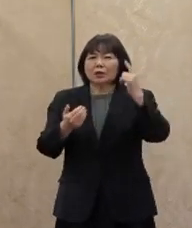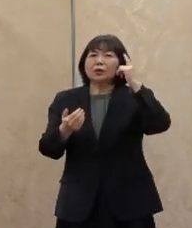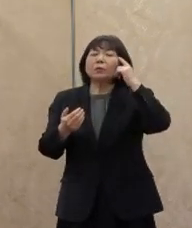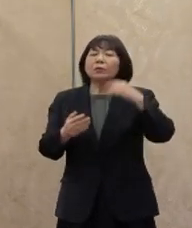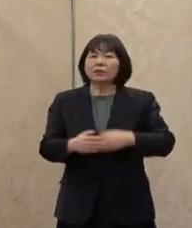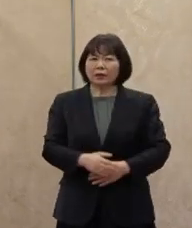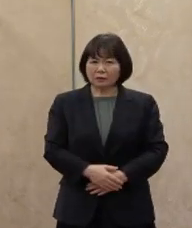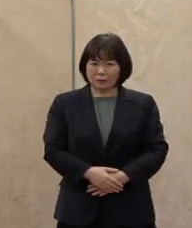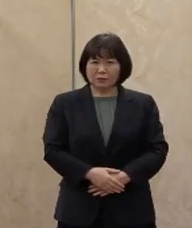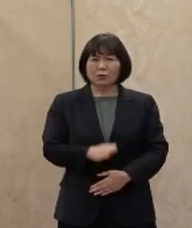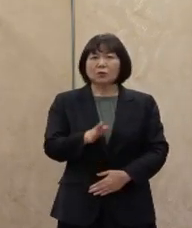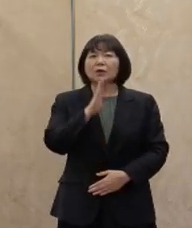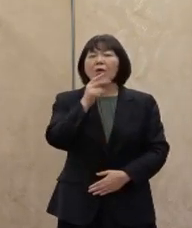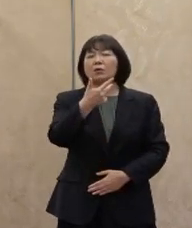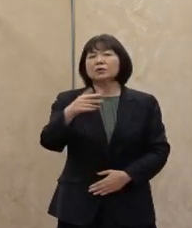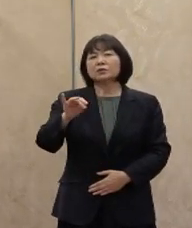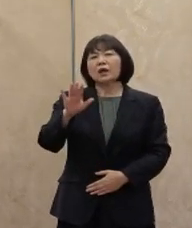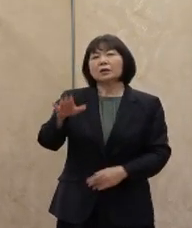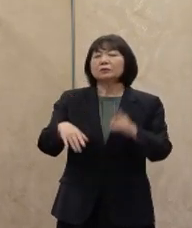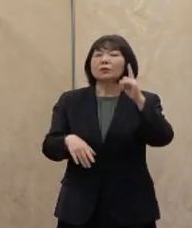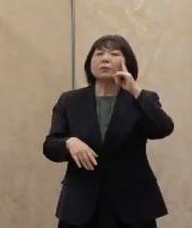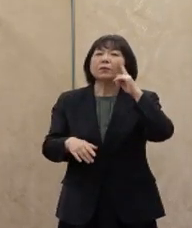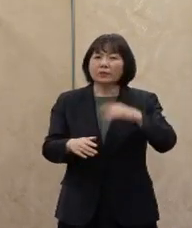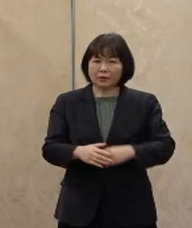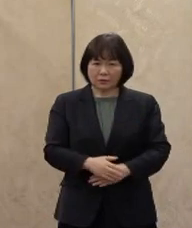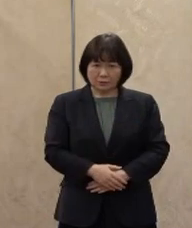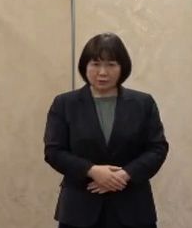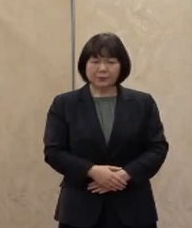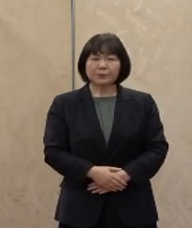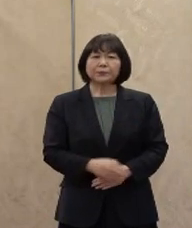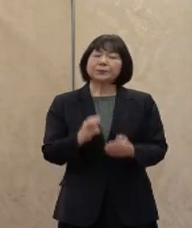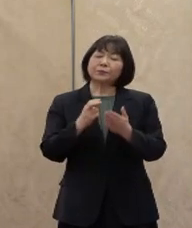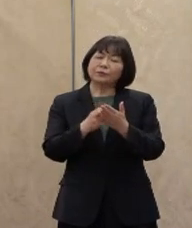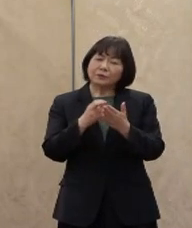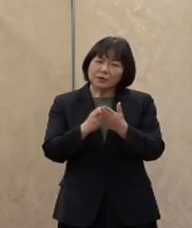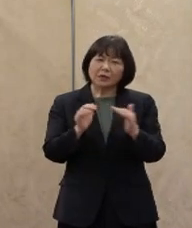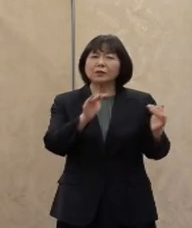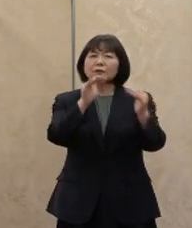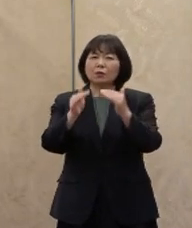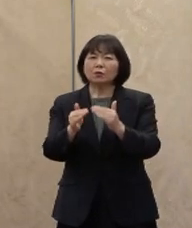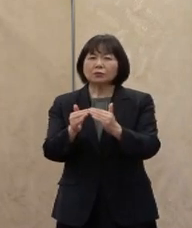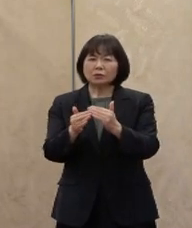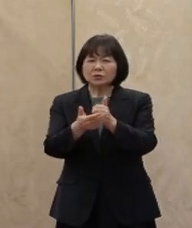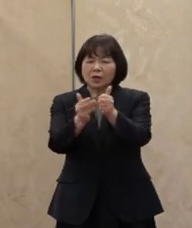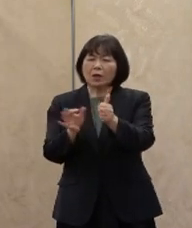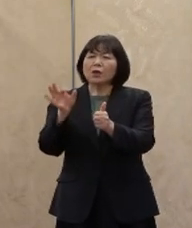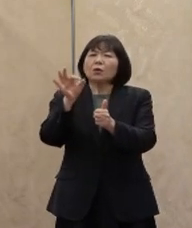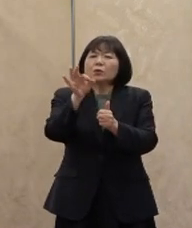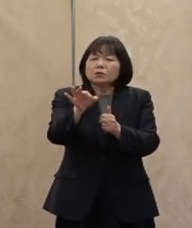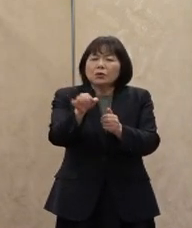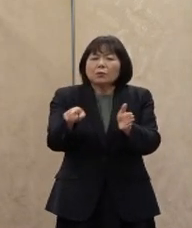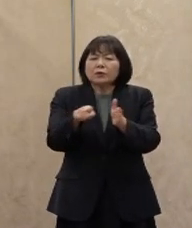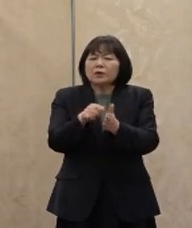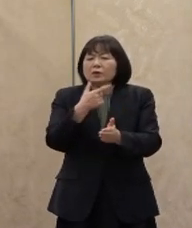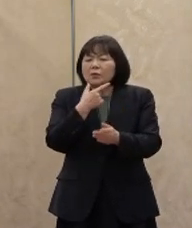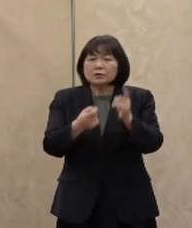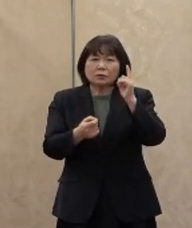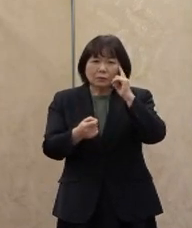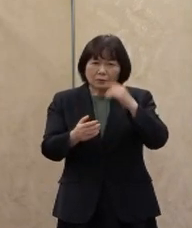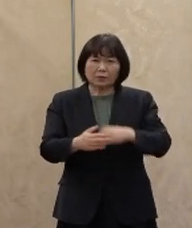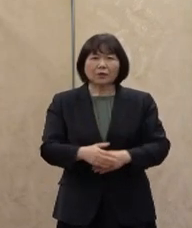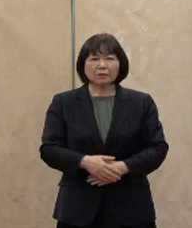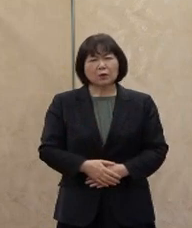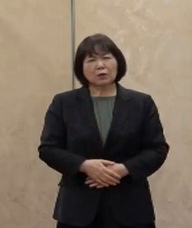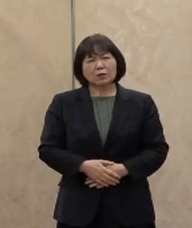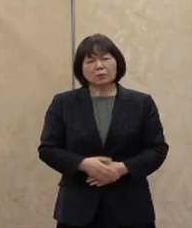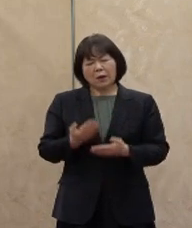本質なんじゃないかなというふうに思います。そういったこともぜひ議論してほんま入れてもらいたいんですけど、なかなかもうこれまで要望してますけど、ちょっとそれが